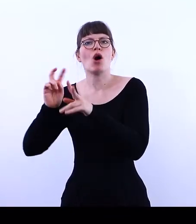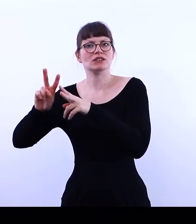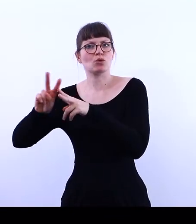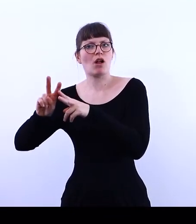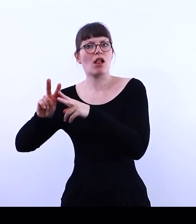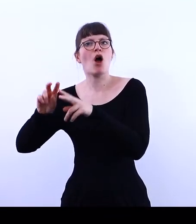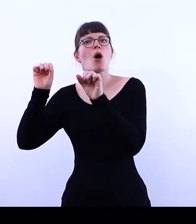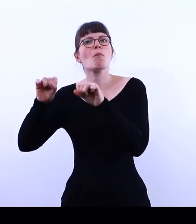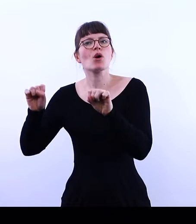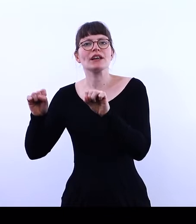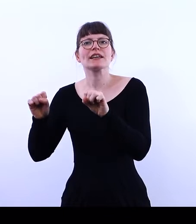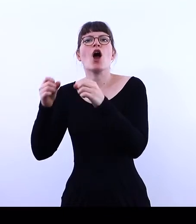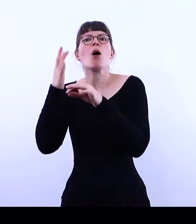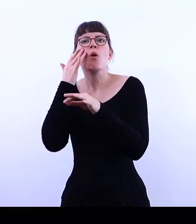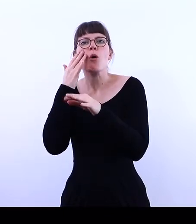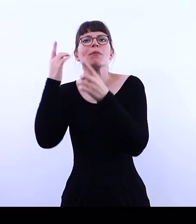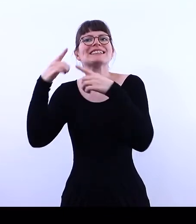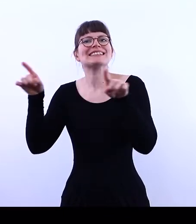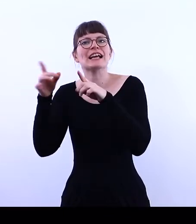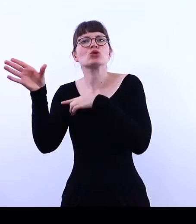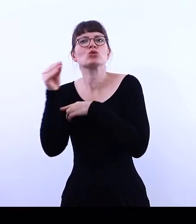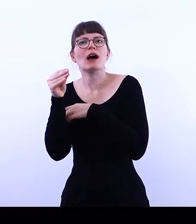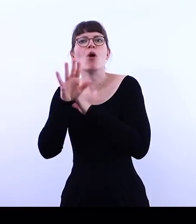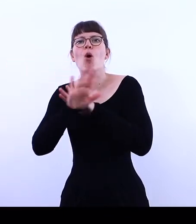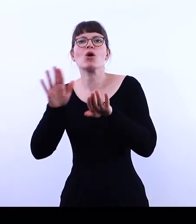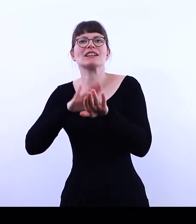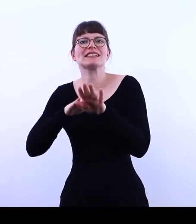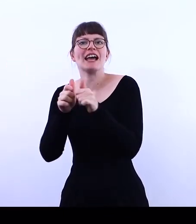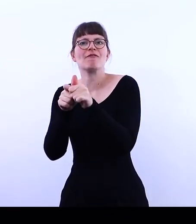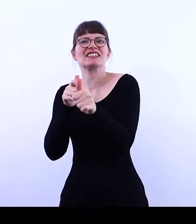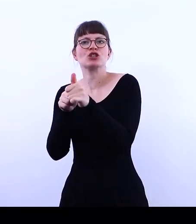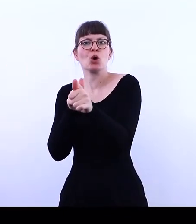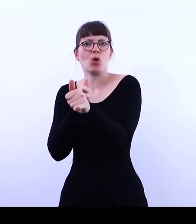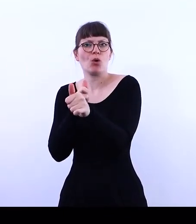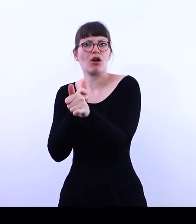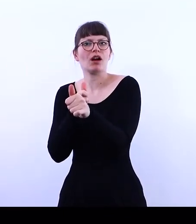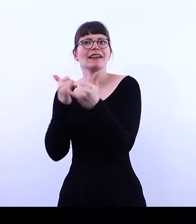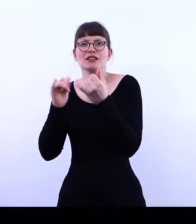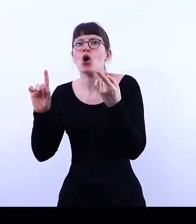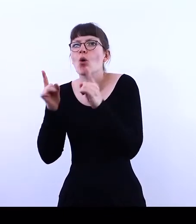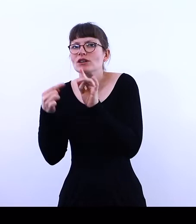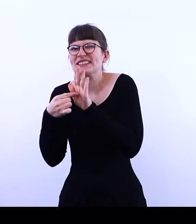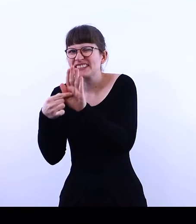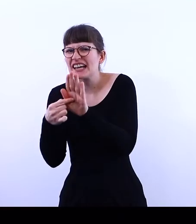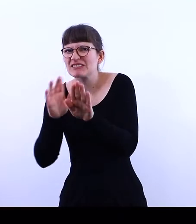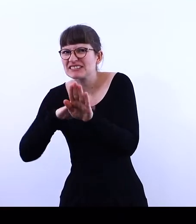erlaubt, Latenzarm zu proben. Ich gebe da einen ganz, ganz kurzen Einblick und gehe dann auch schon gleich weiter, weil dann unsere Zeit